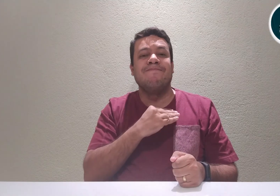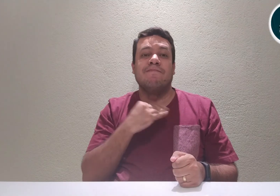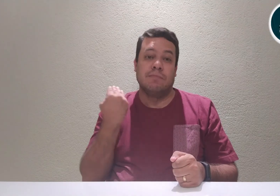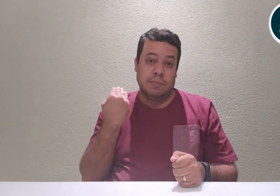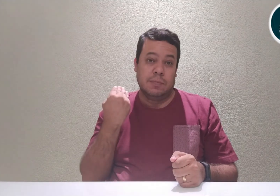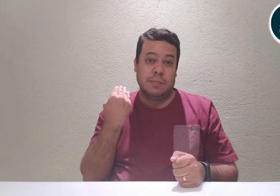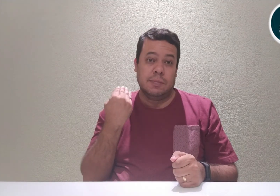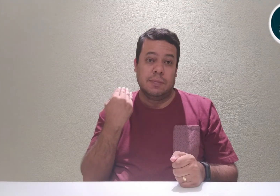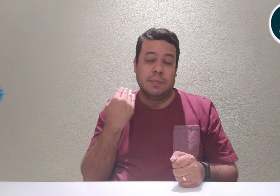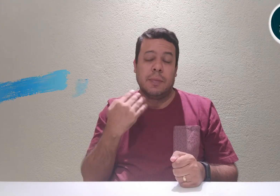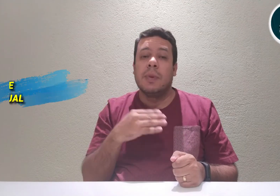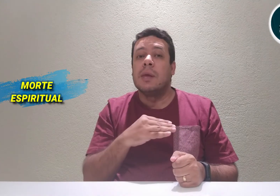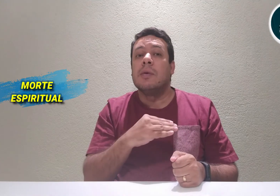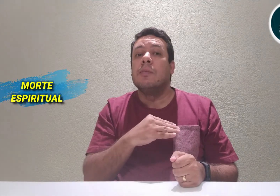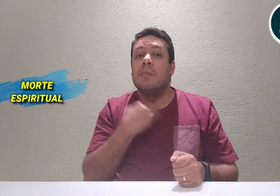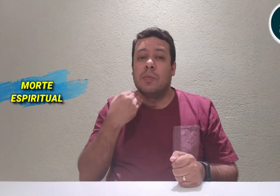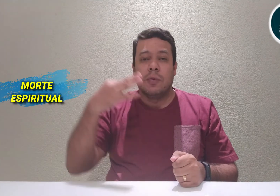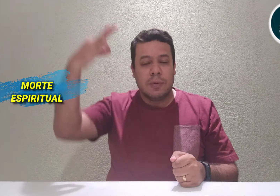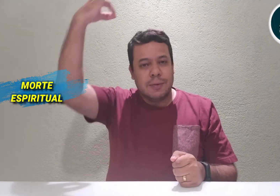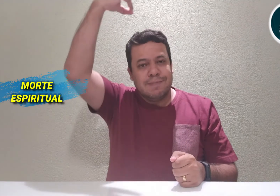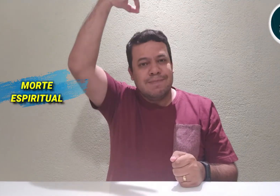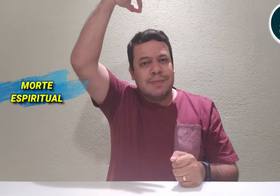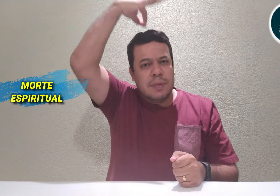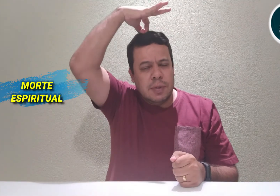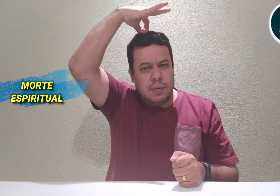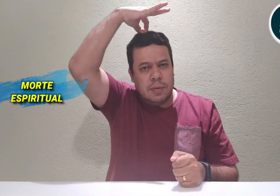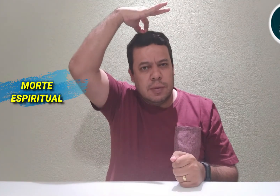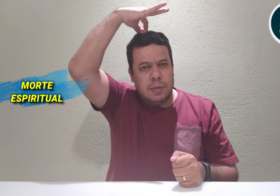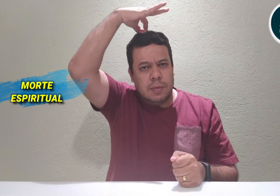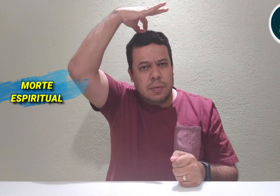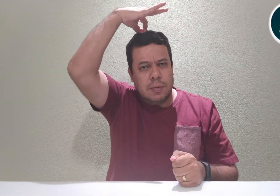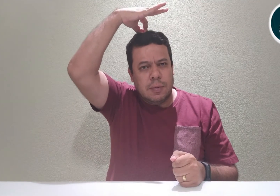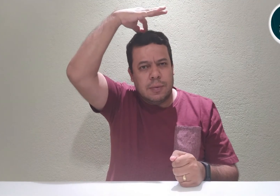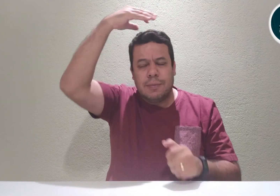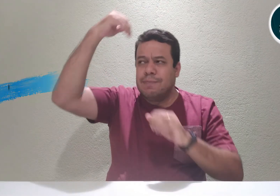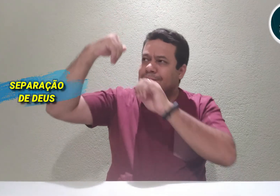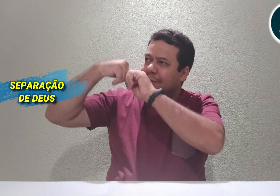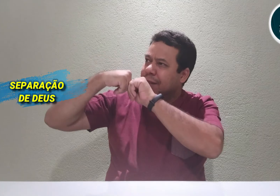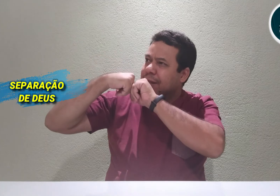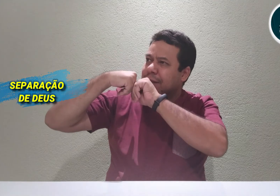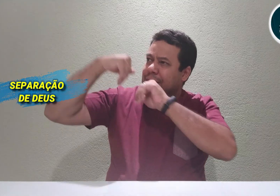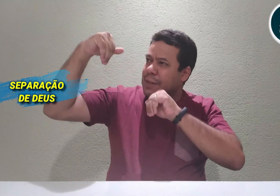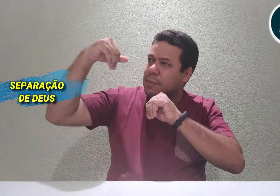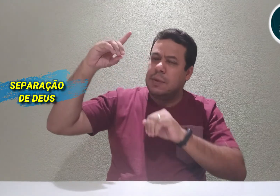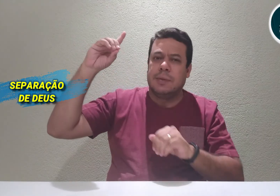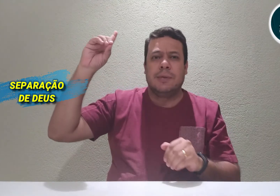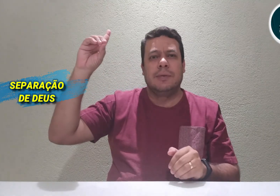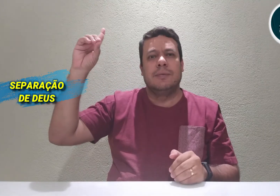E isso gera morte. A morte espiritual, que é a separação